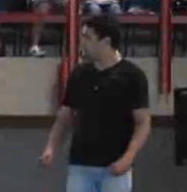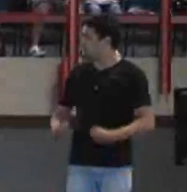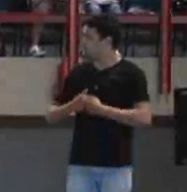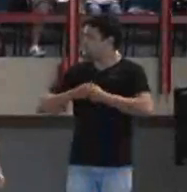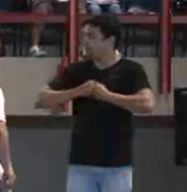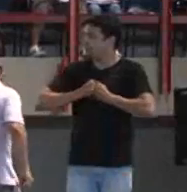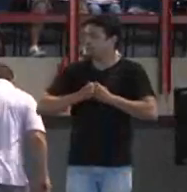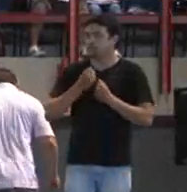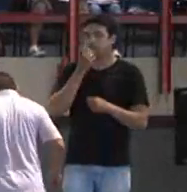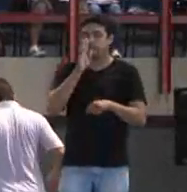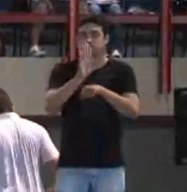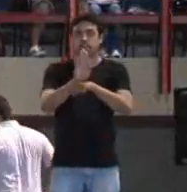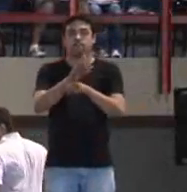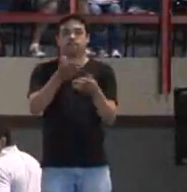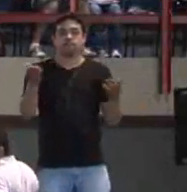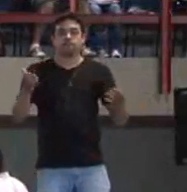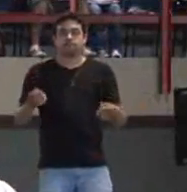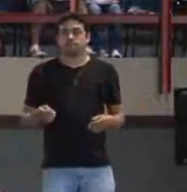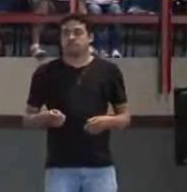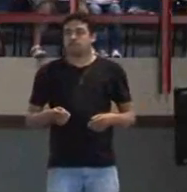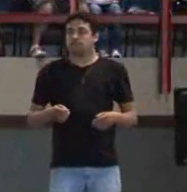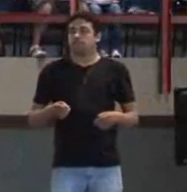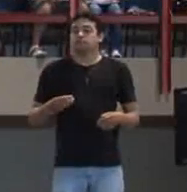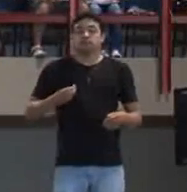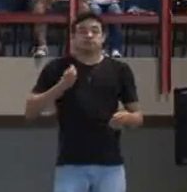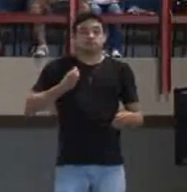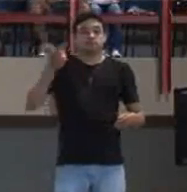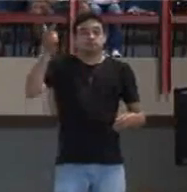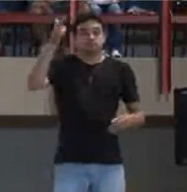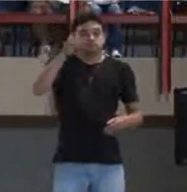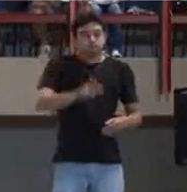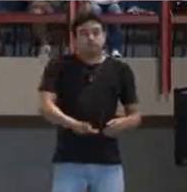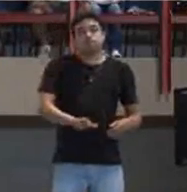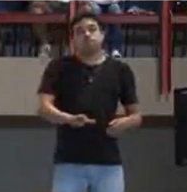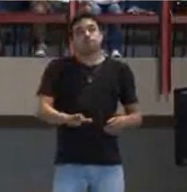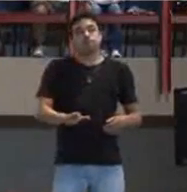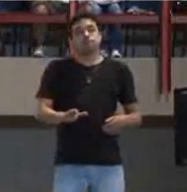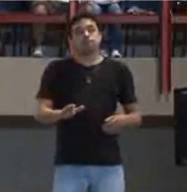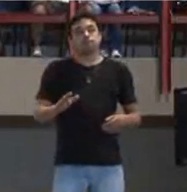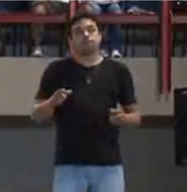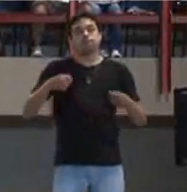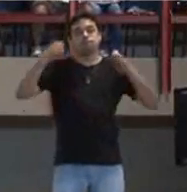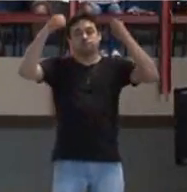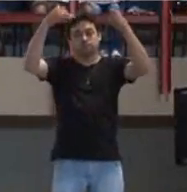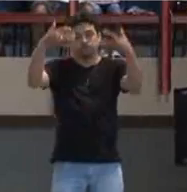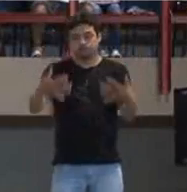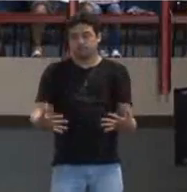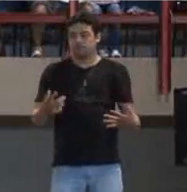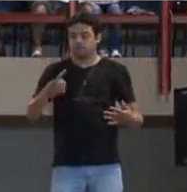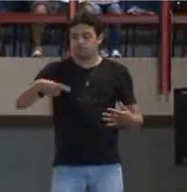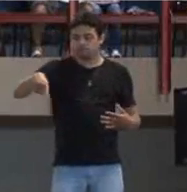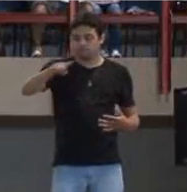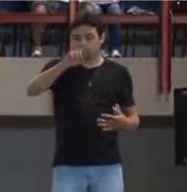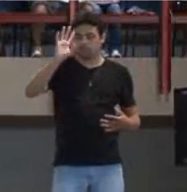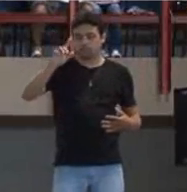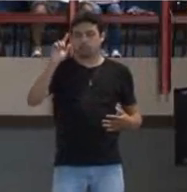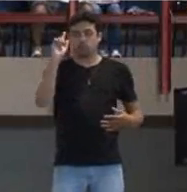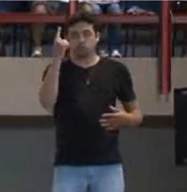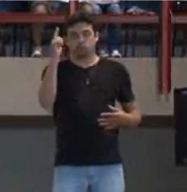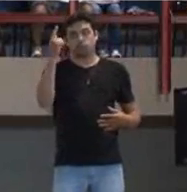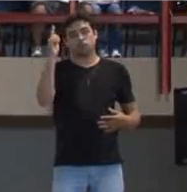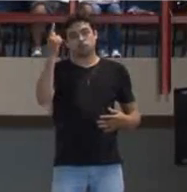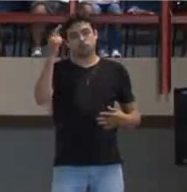Boa tarde a todos estamos aí mais uma vez para poder trazer um pouco a vocês a geografia pro